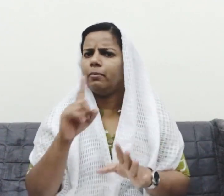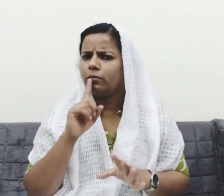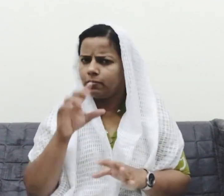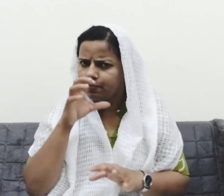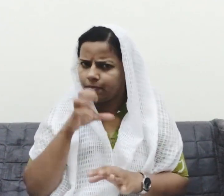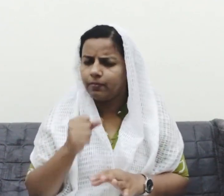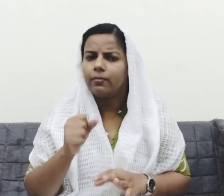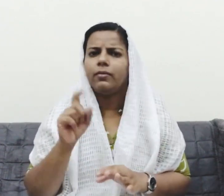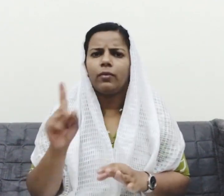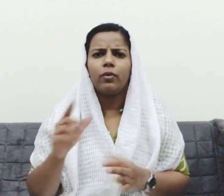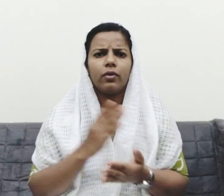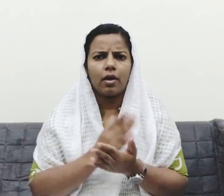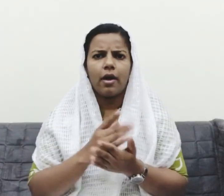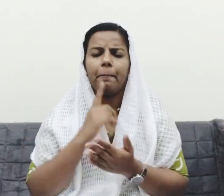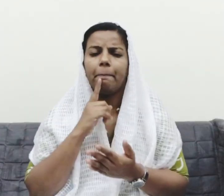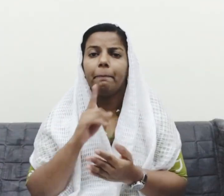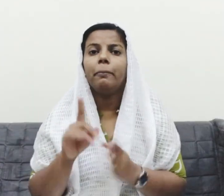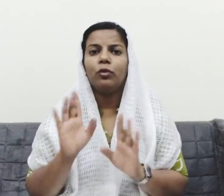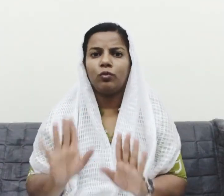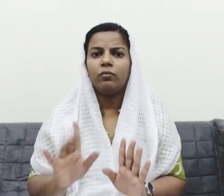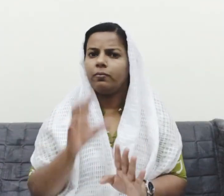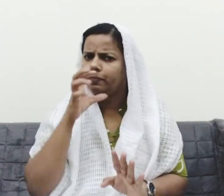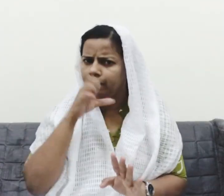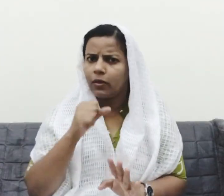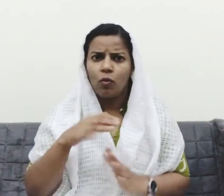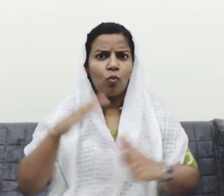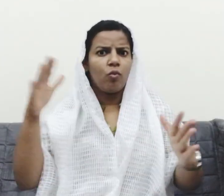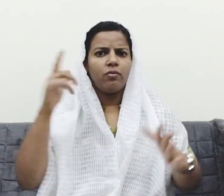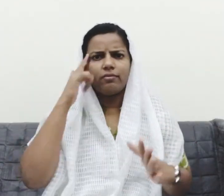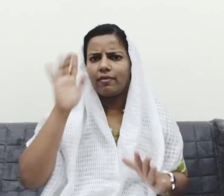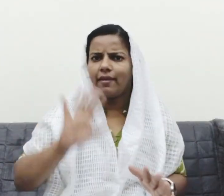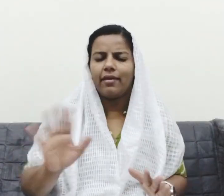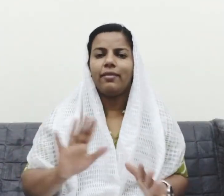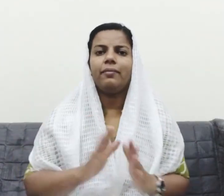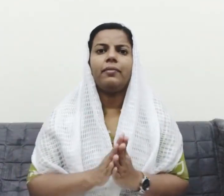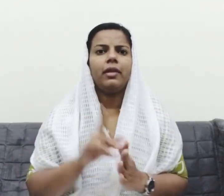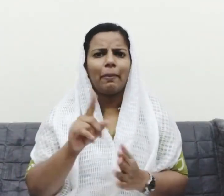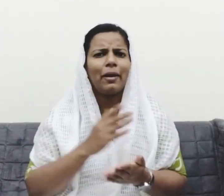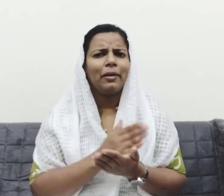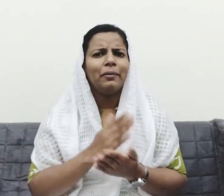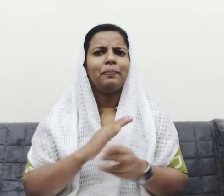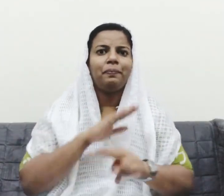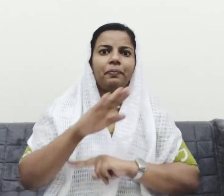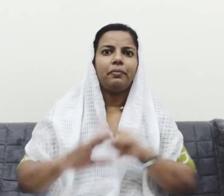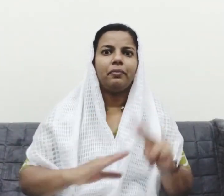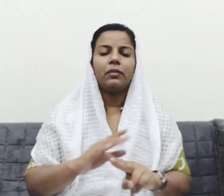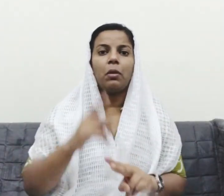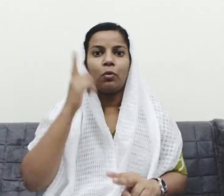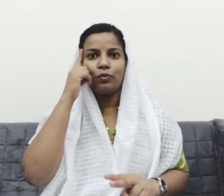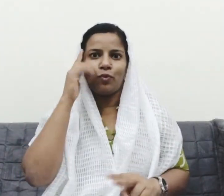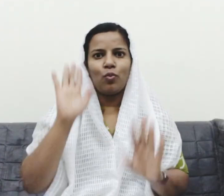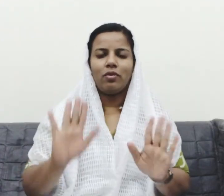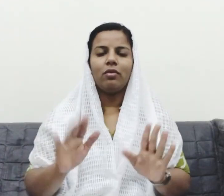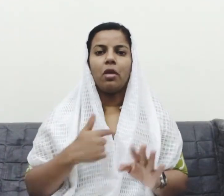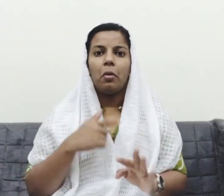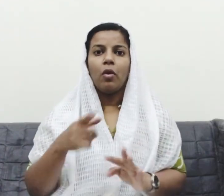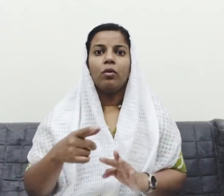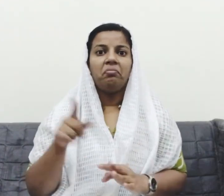പറഞ്ഞു. അല്ലെങ്കിൽ നമ്മളും പല കാര്യങ്ങളും, ഇപ്പം നമ്മളും ദൈവം പറഞ്ഞ വാഗ്ദത്തങ്ങളൊക്കെ ഓർക്കുമ്പോഴും പല പ്രശ്നങ്ങളെക്കുറിച്ചാണ് നമ്മൾ പറയുന്നത്. ഓ